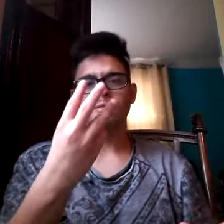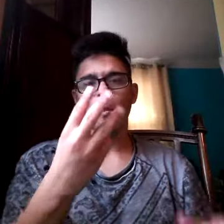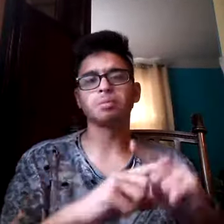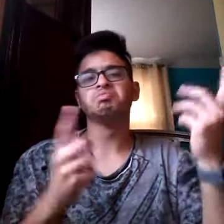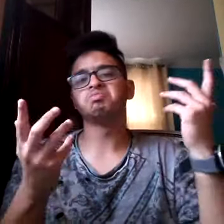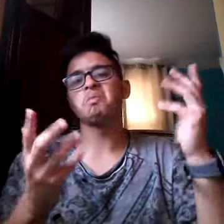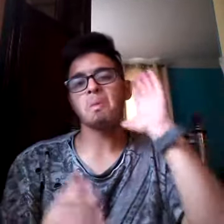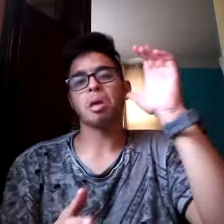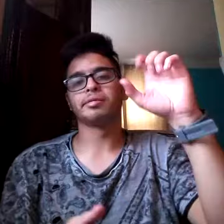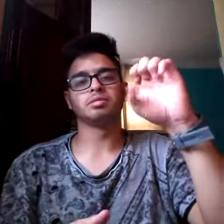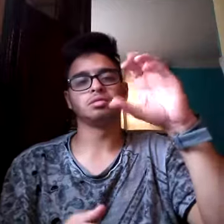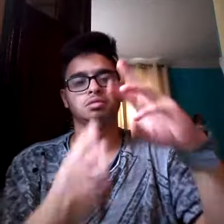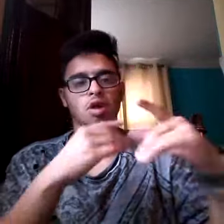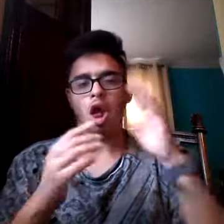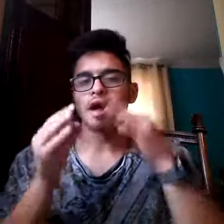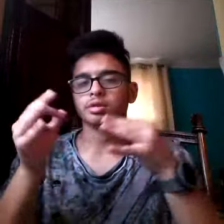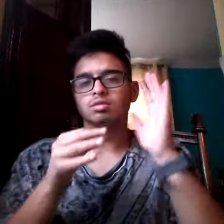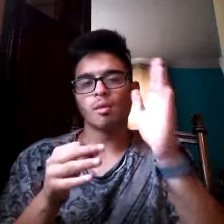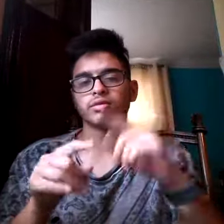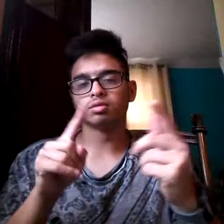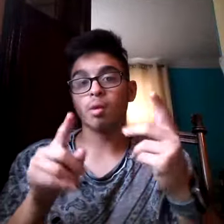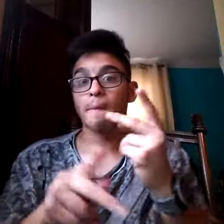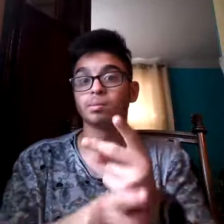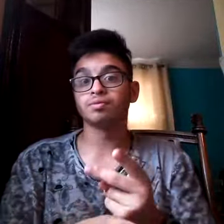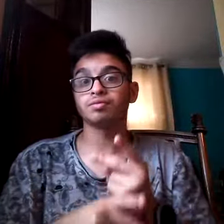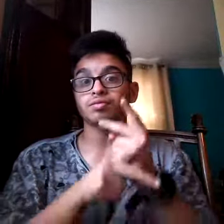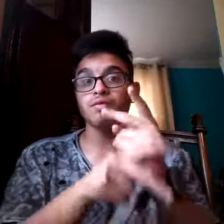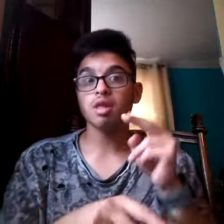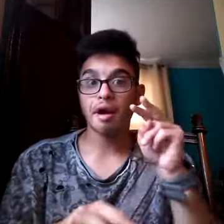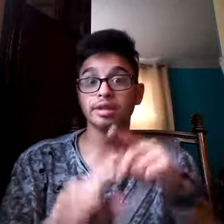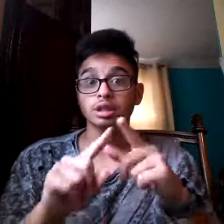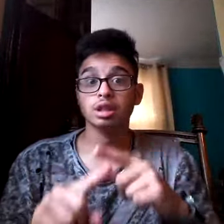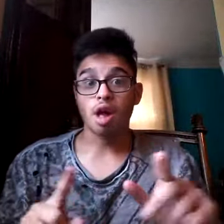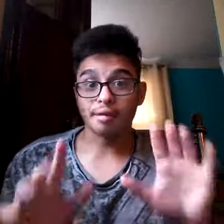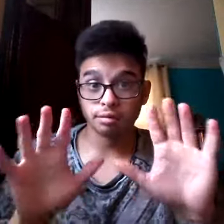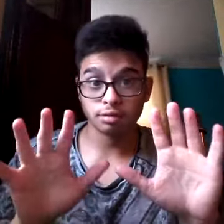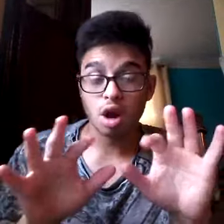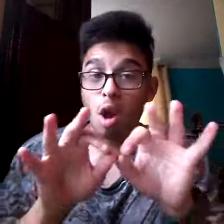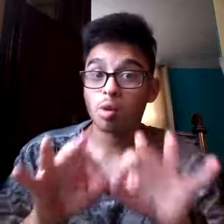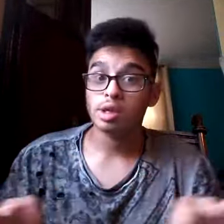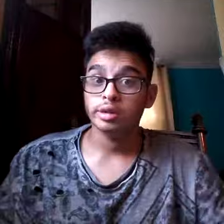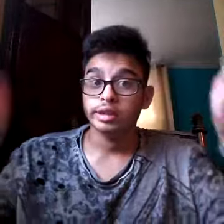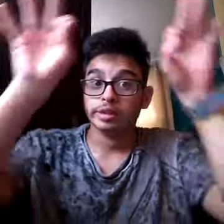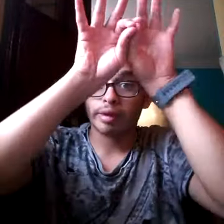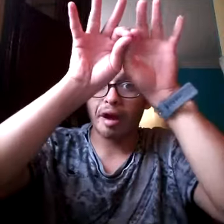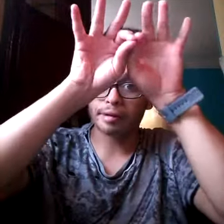es de esperarse. Usualmente se hubiese pensado que este terremoto fue una réplica del que tuvo lugar el